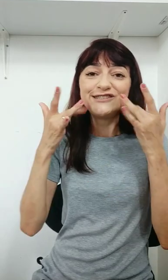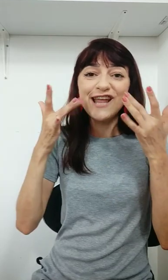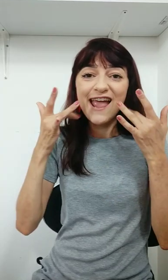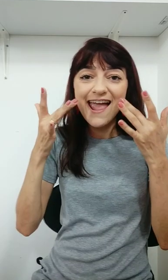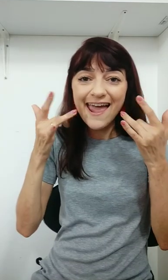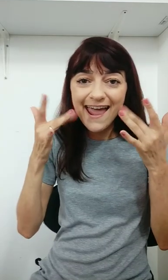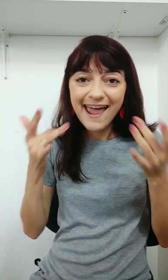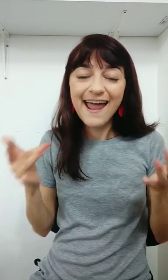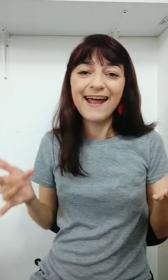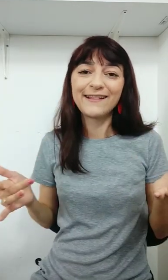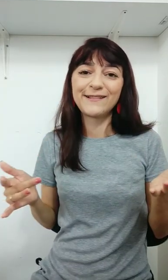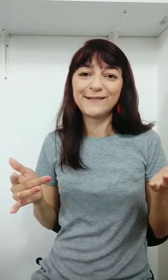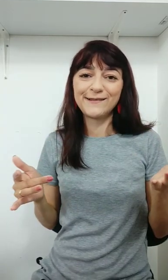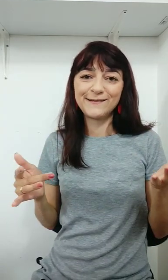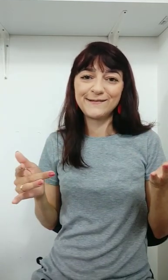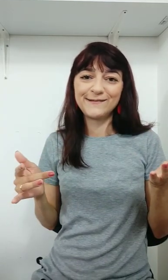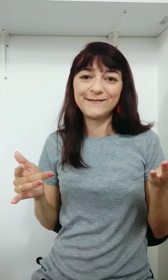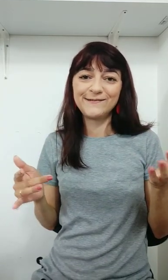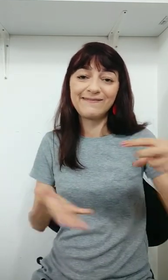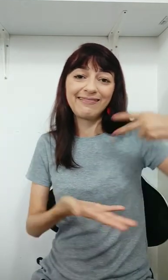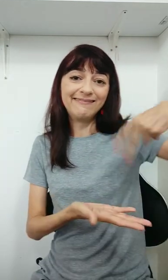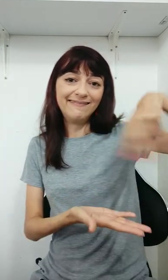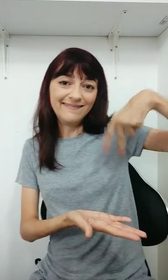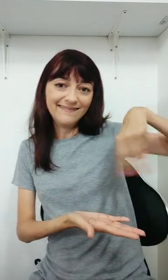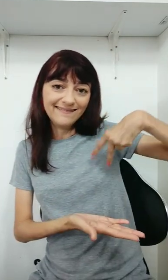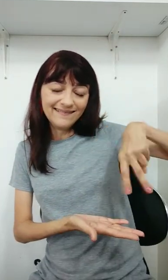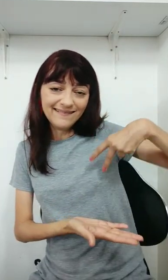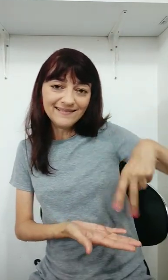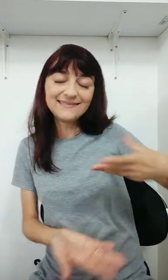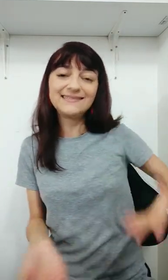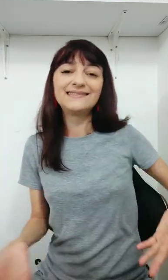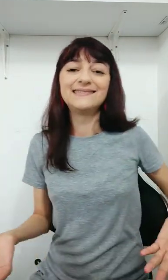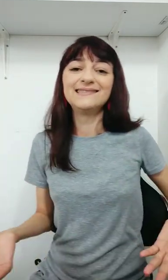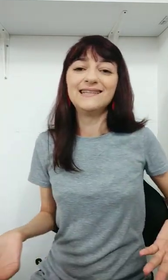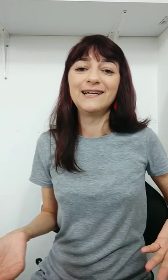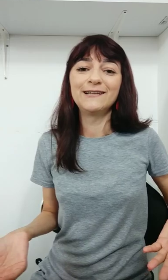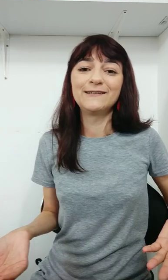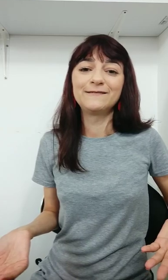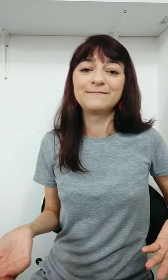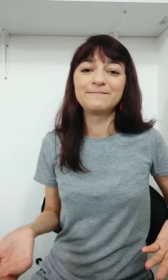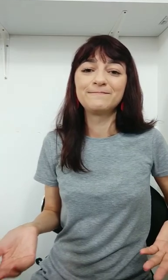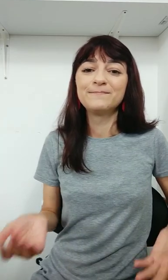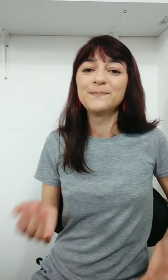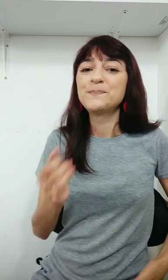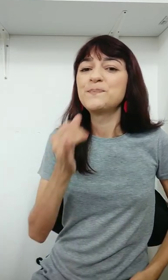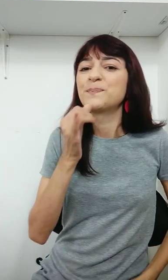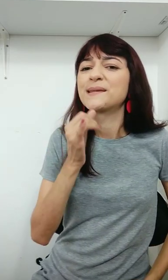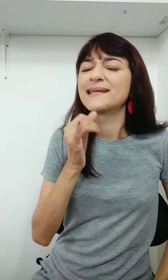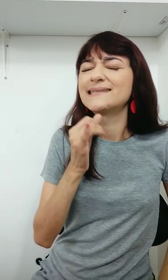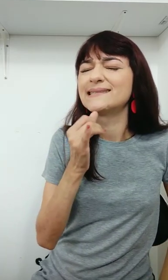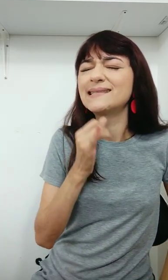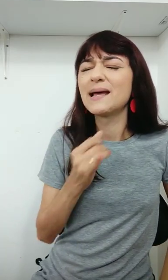nós podemos incluir, por exemplo, a poesia, o teatro, a dança também, tá bom? Todos esses aspectos dentro